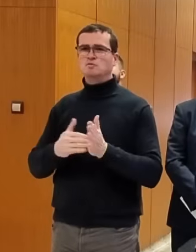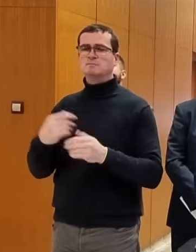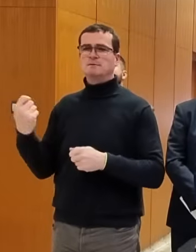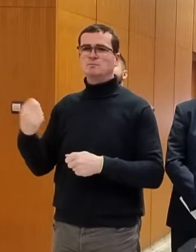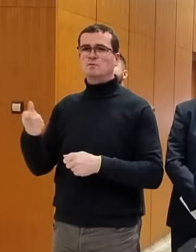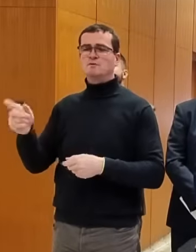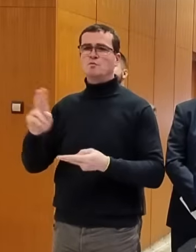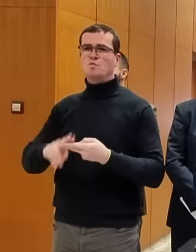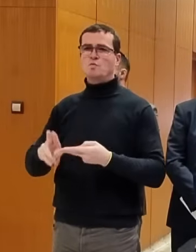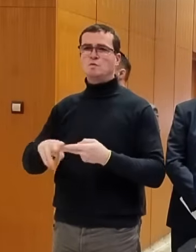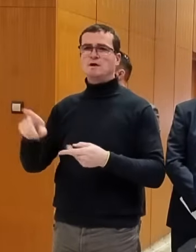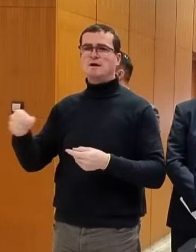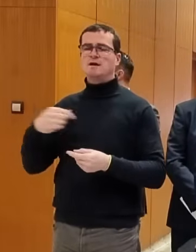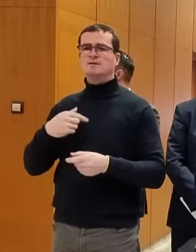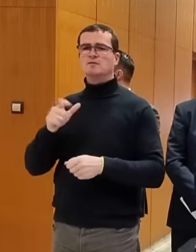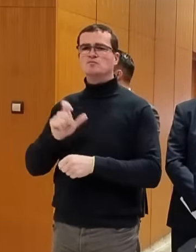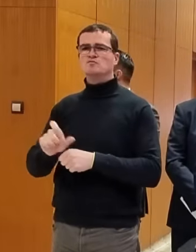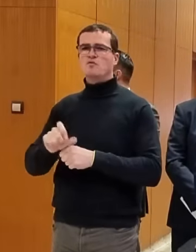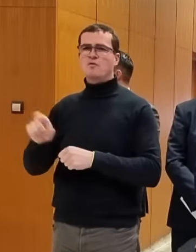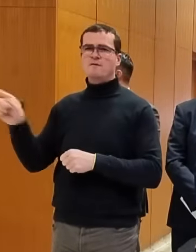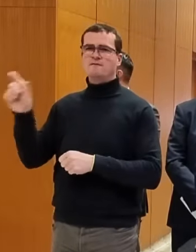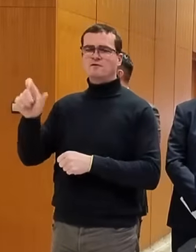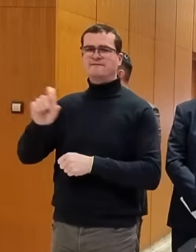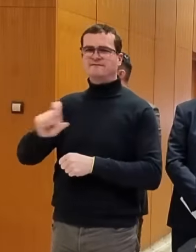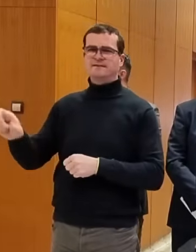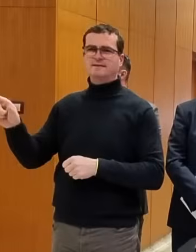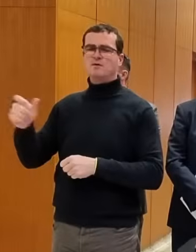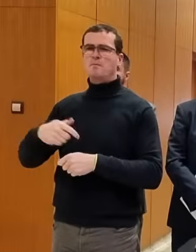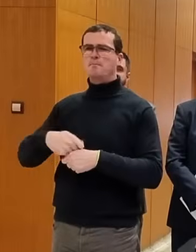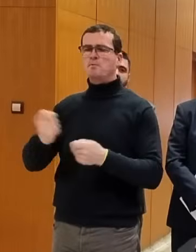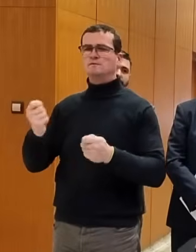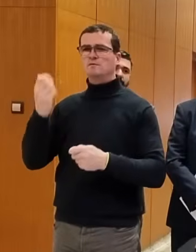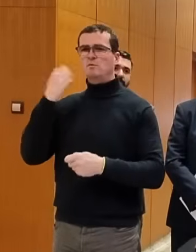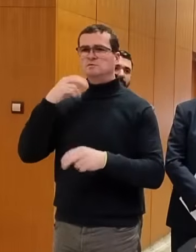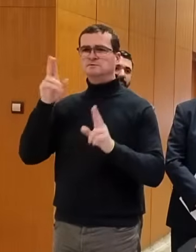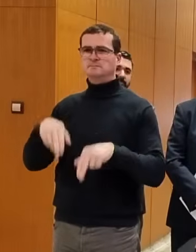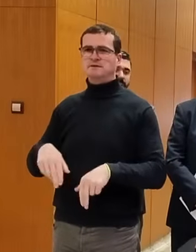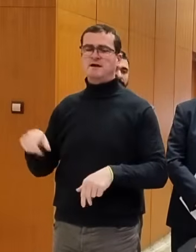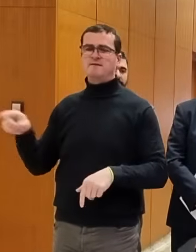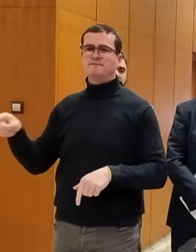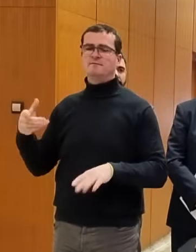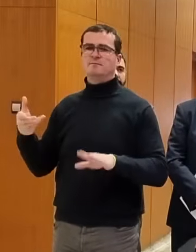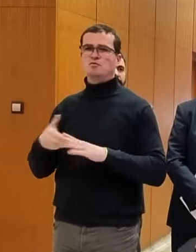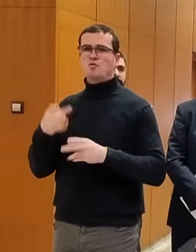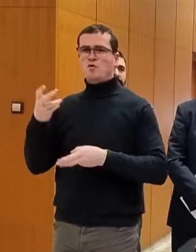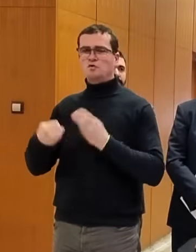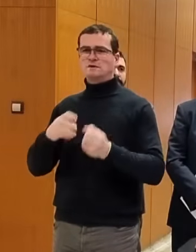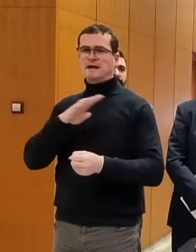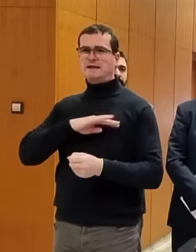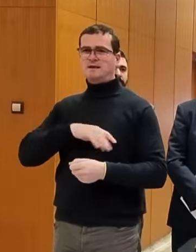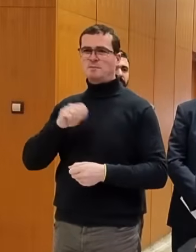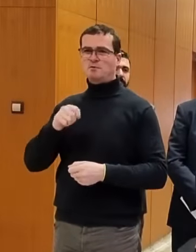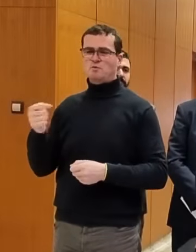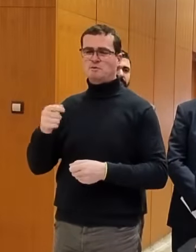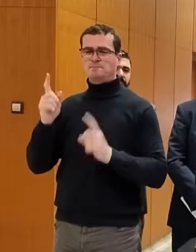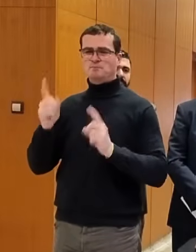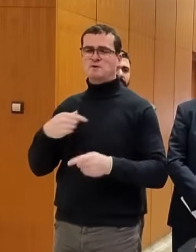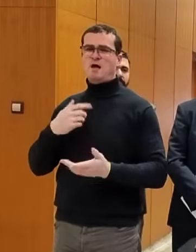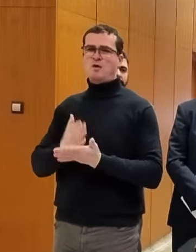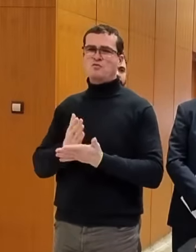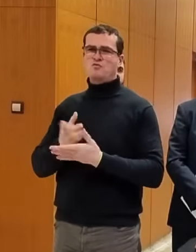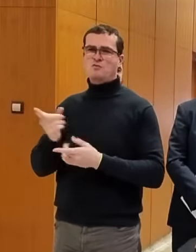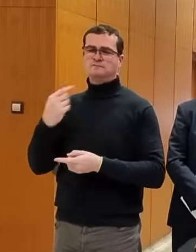dostať tento úrad, ktorý sa zapríčinil obrovské porušovanie ľudských práv pod kontrolu generálnej prokuratúry, tak ako to